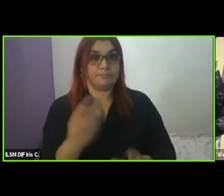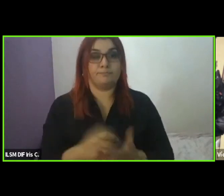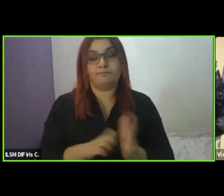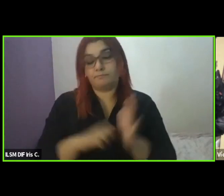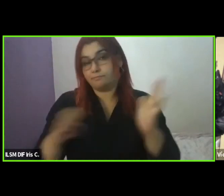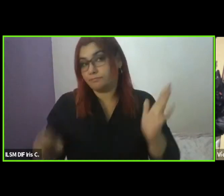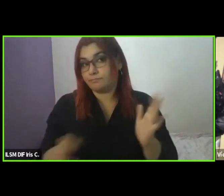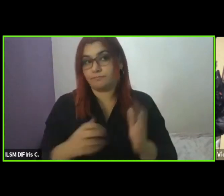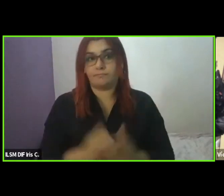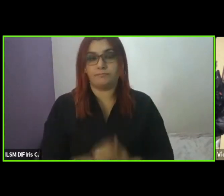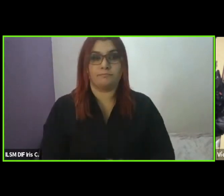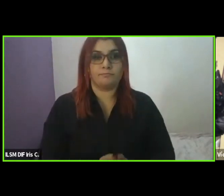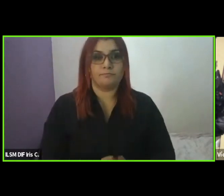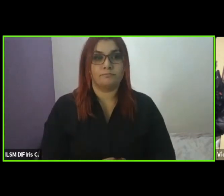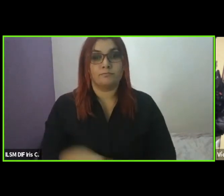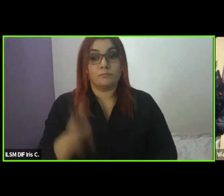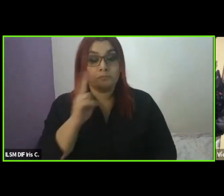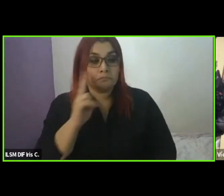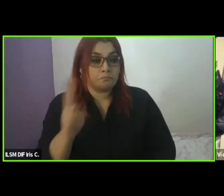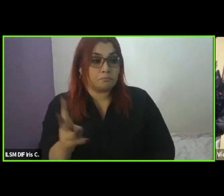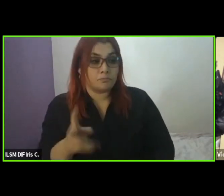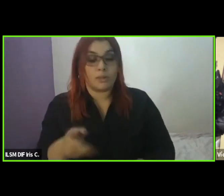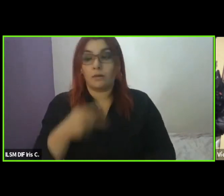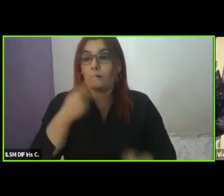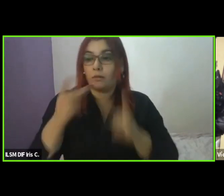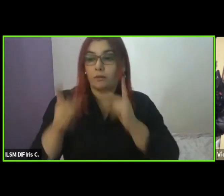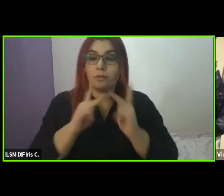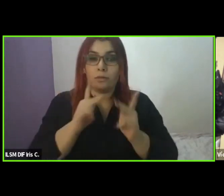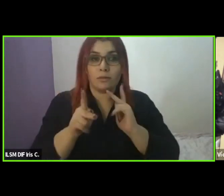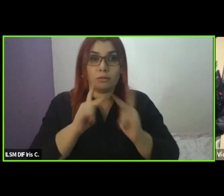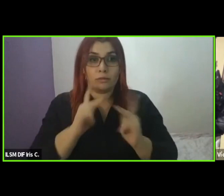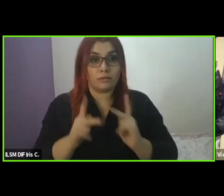también algunas prácticas de mi familia. Sin embargo,